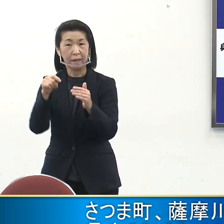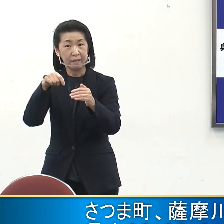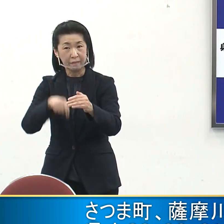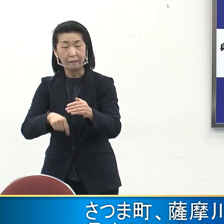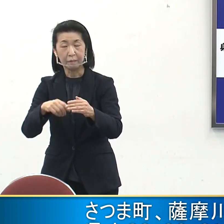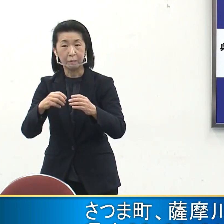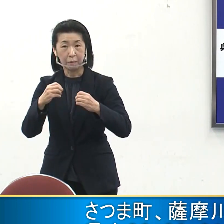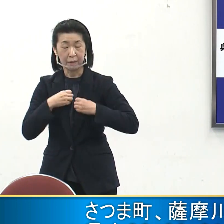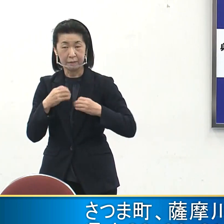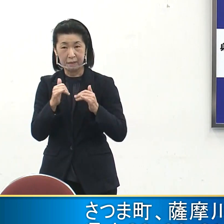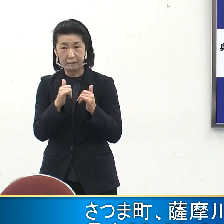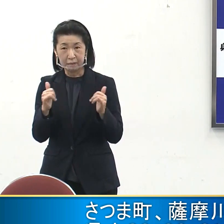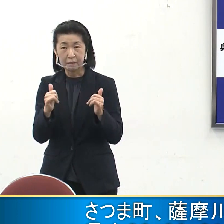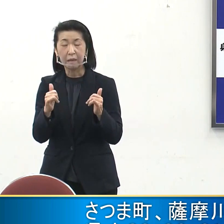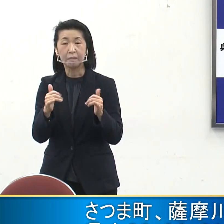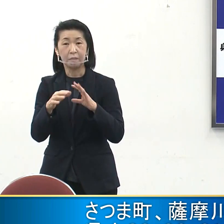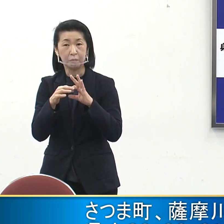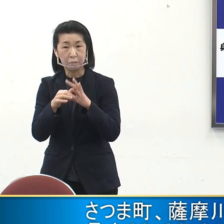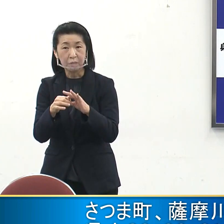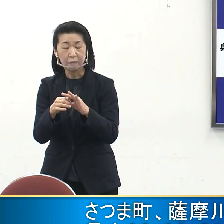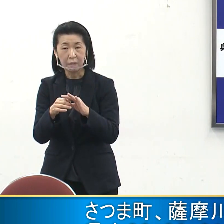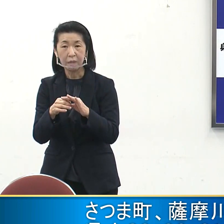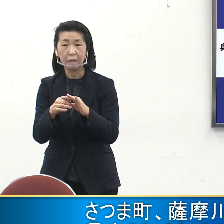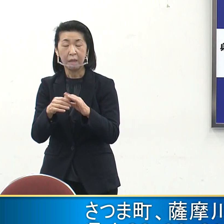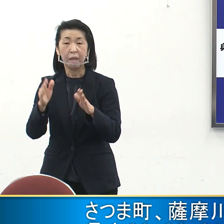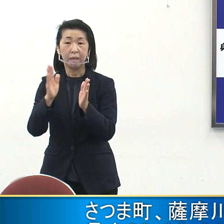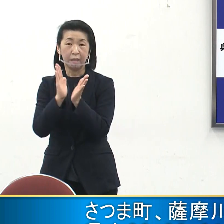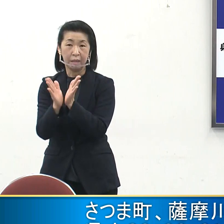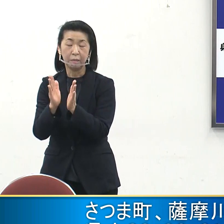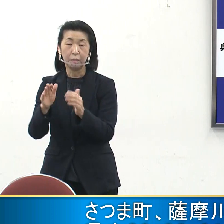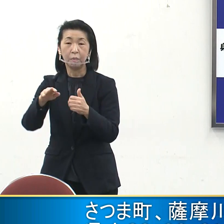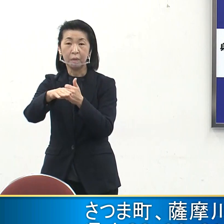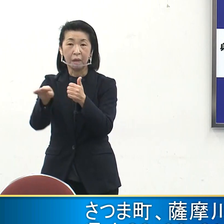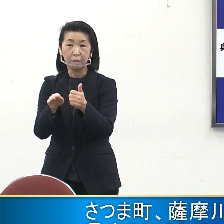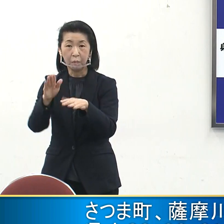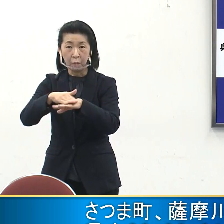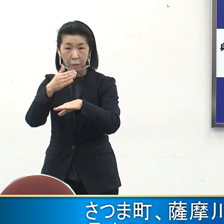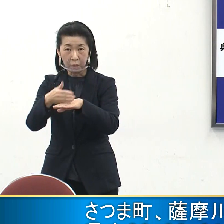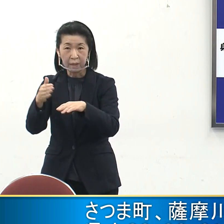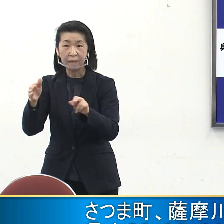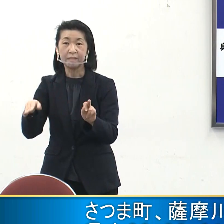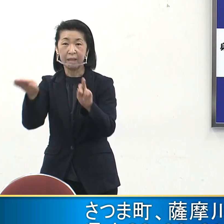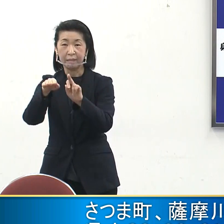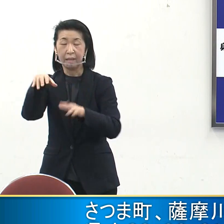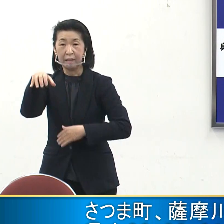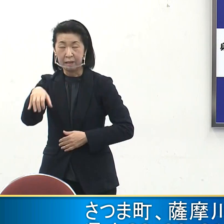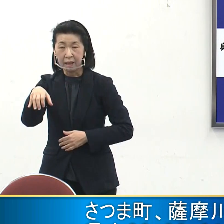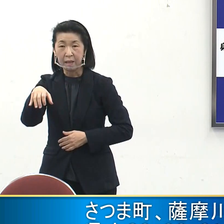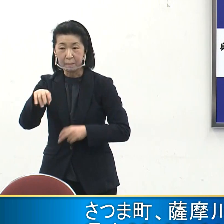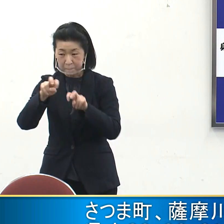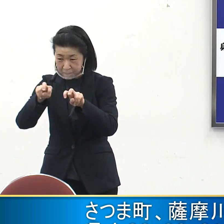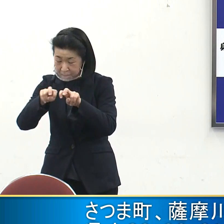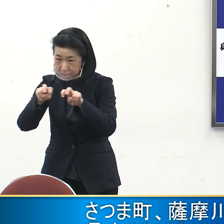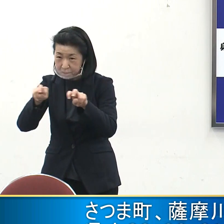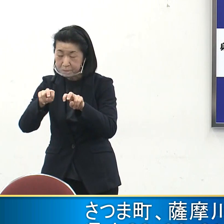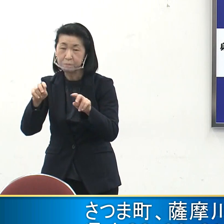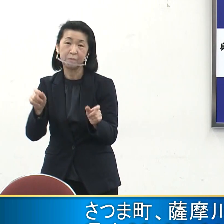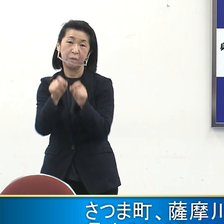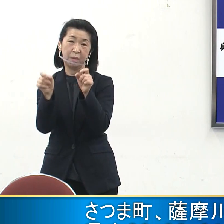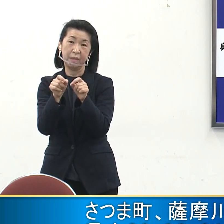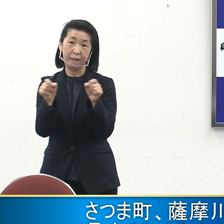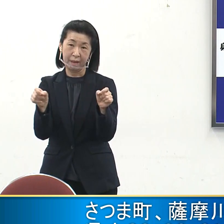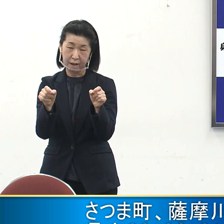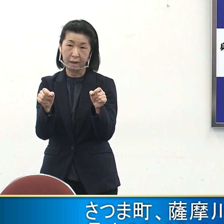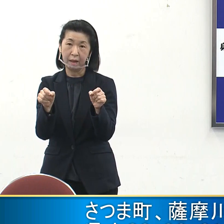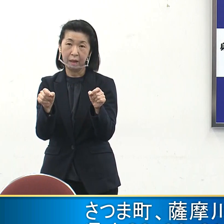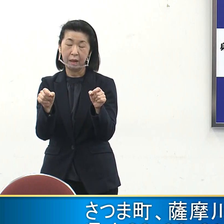染者について、県環境保健センターで変異株スクリーニング検査を実施しましたところ、L452R